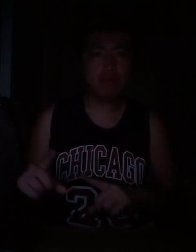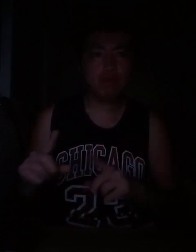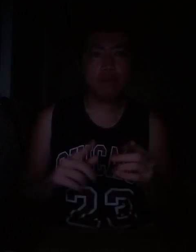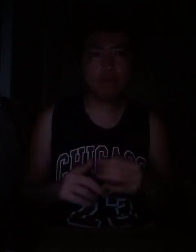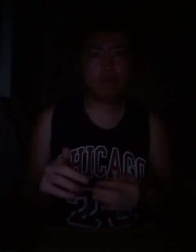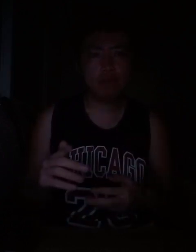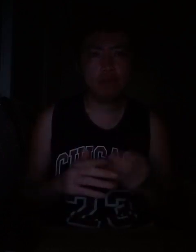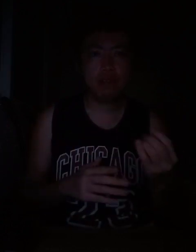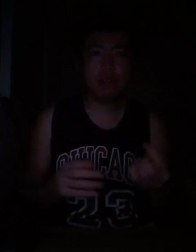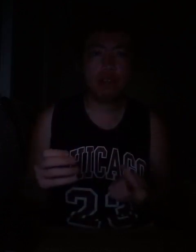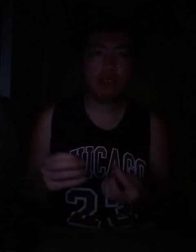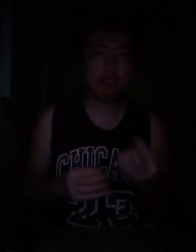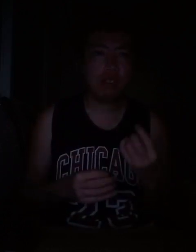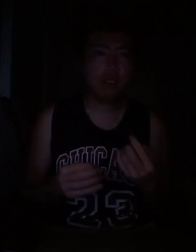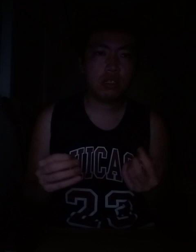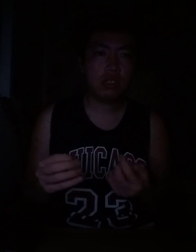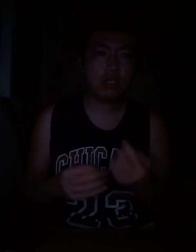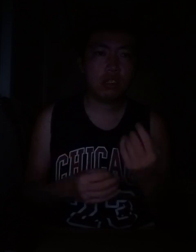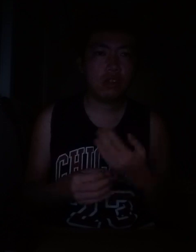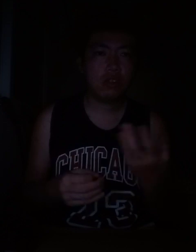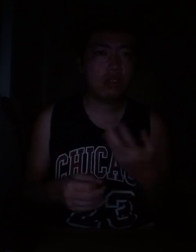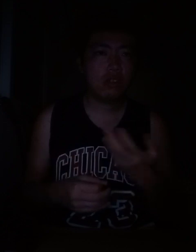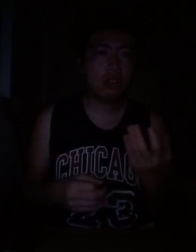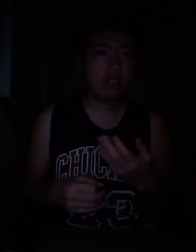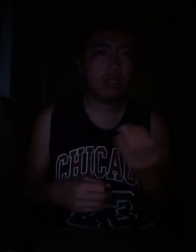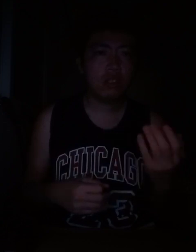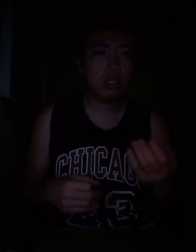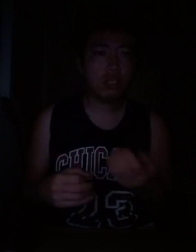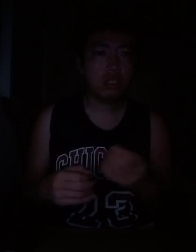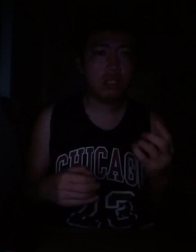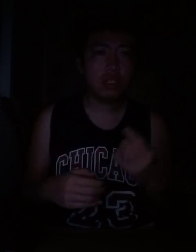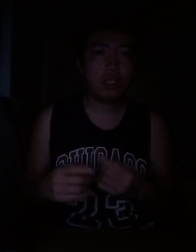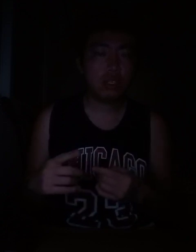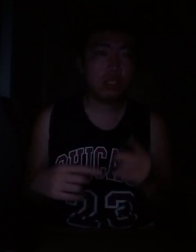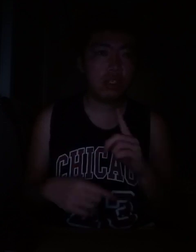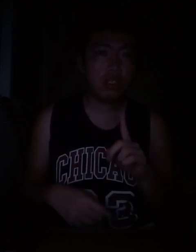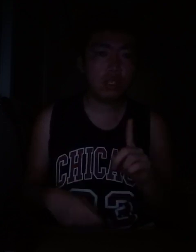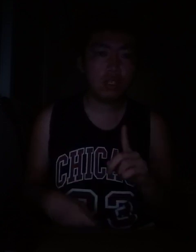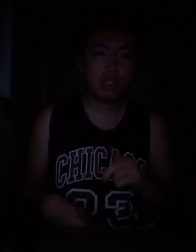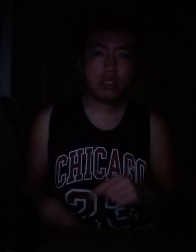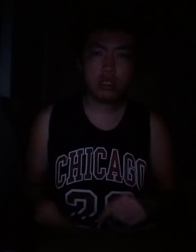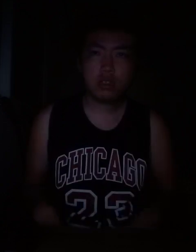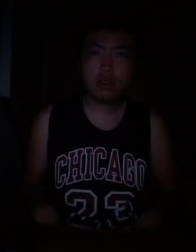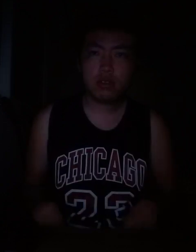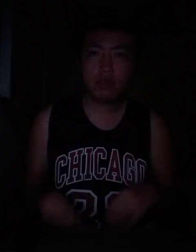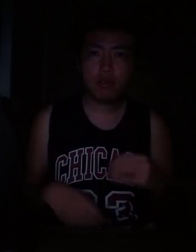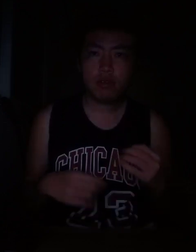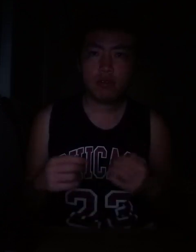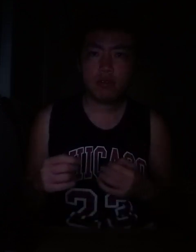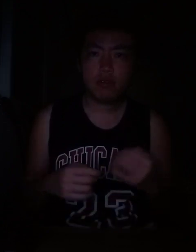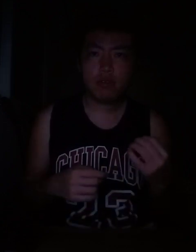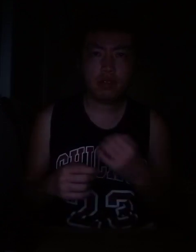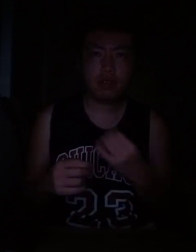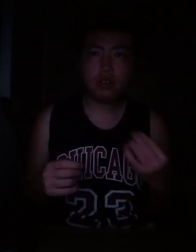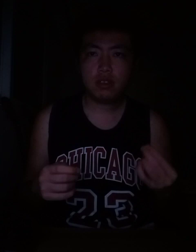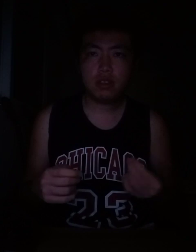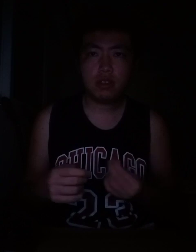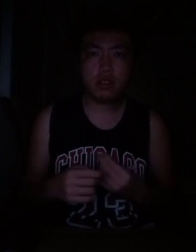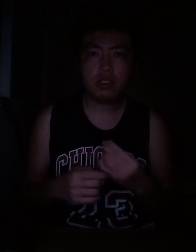대해서 매우 예민하게 반응을 하는데 우리도 이런 정도는 테러로 볼 수는 없습니까? 네, 그런데 국내 테러 방지법은 이 테러